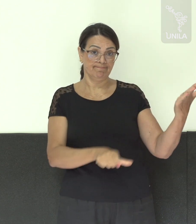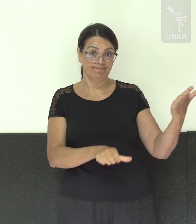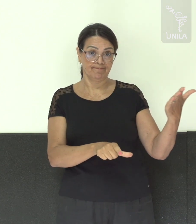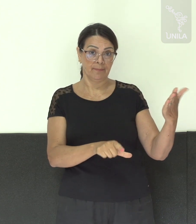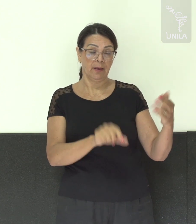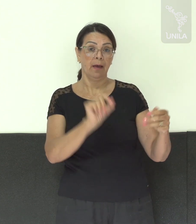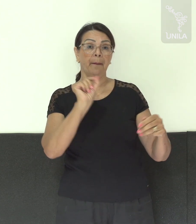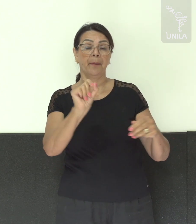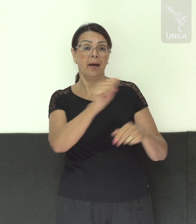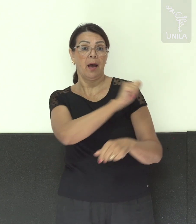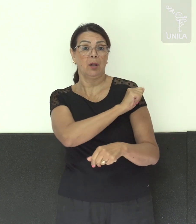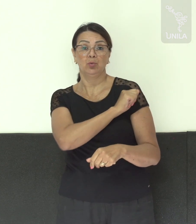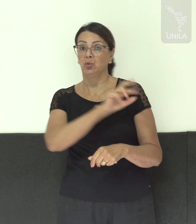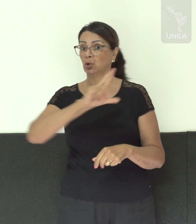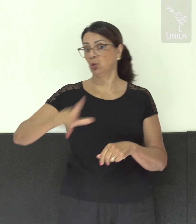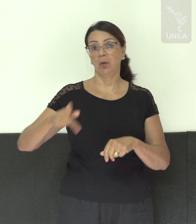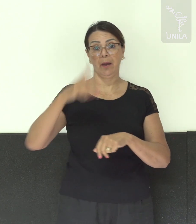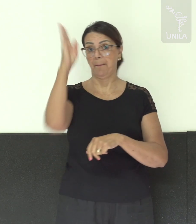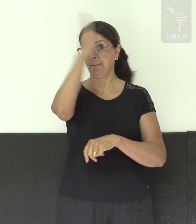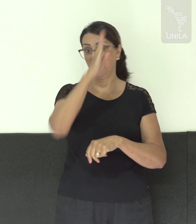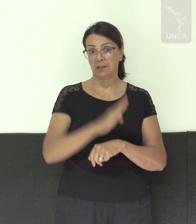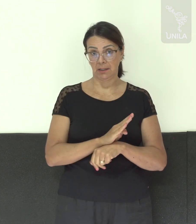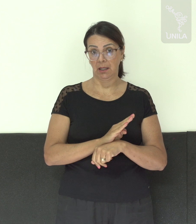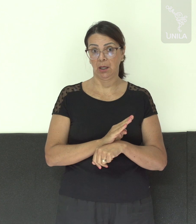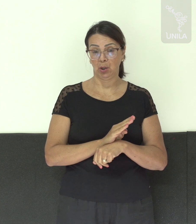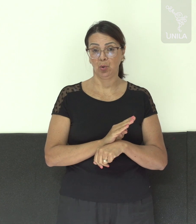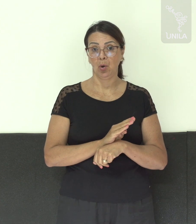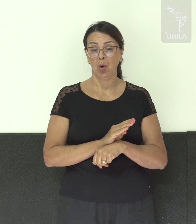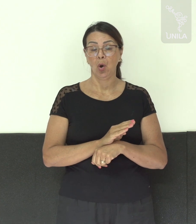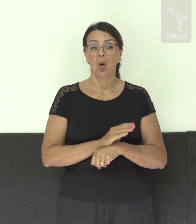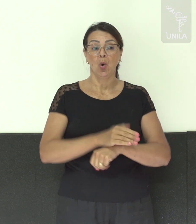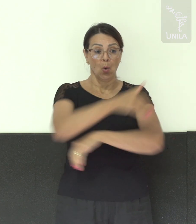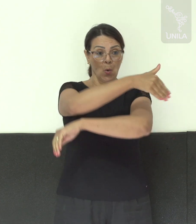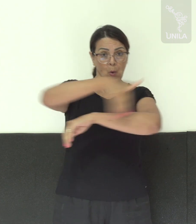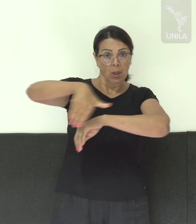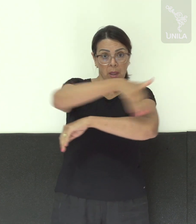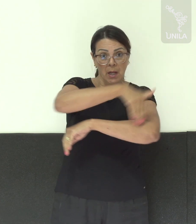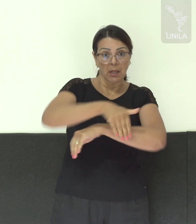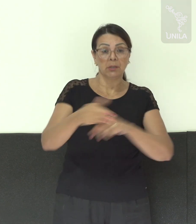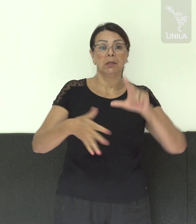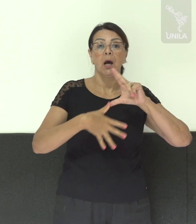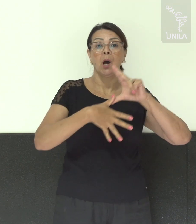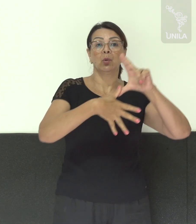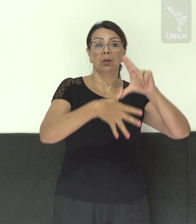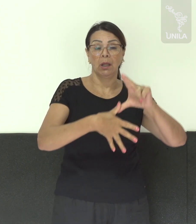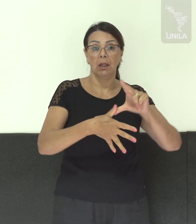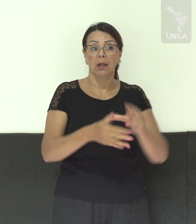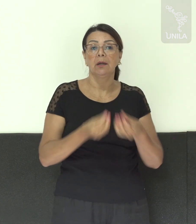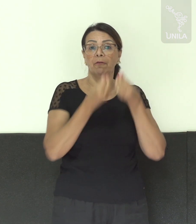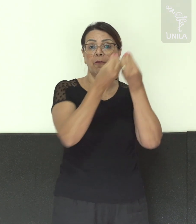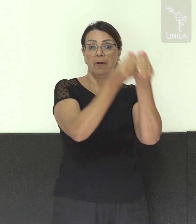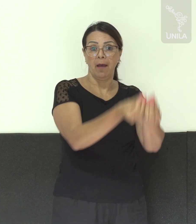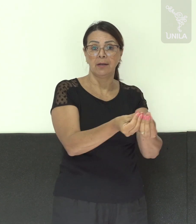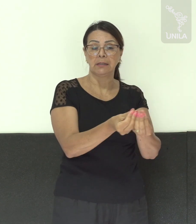estudantes não brasileiros, o comprovante de residência é emitido pela Unila, enviar e-mail para